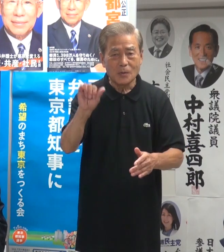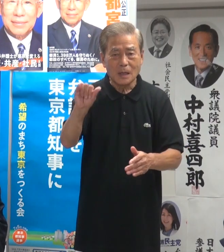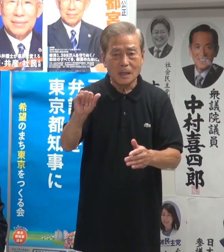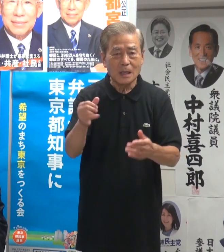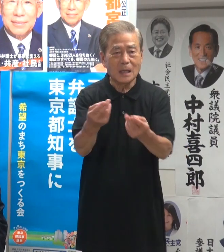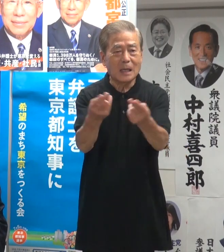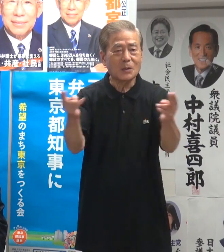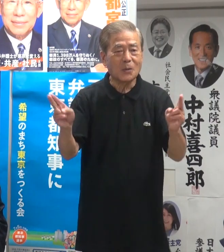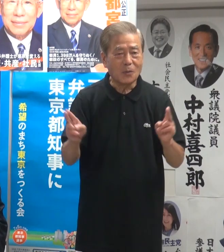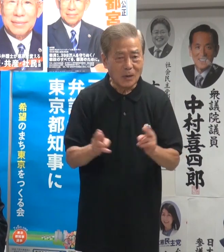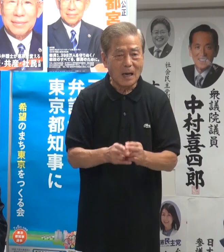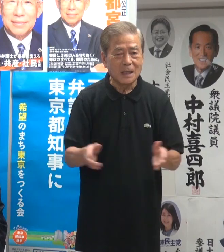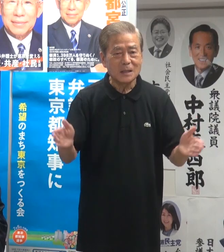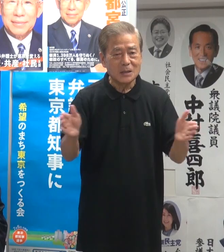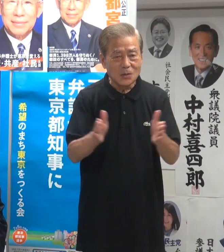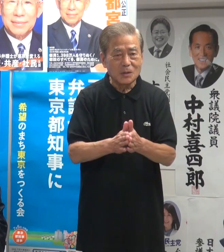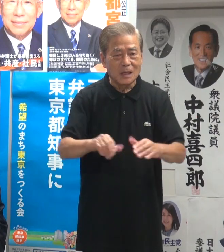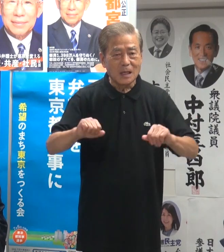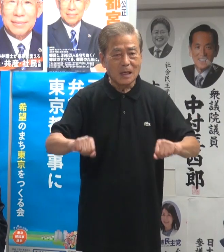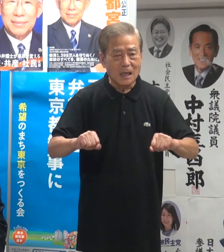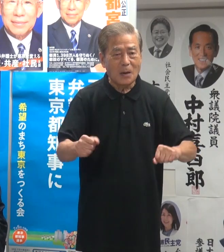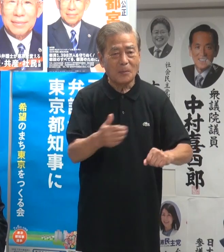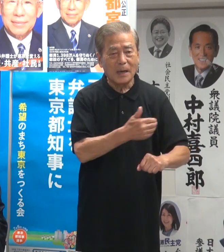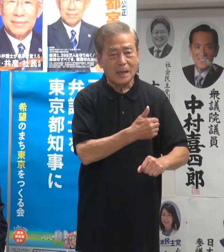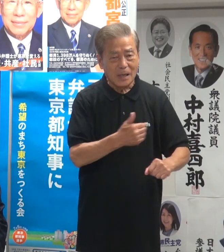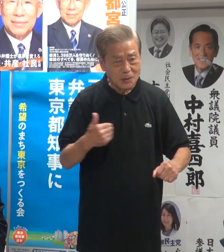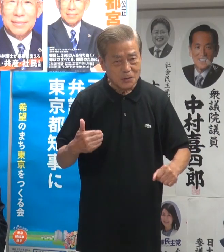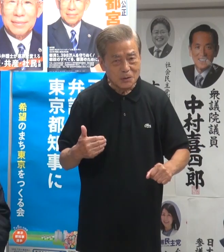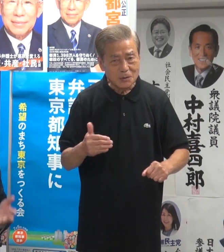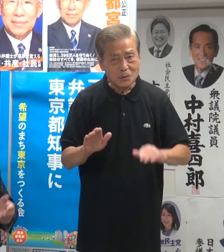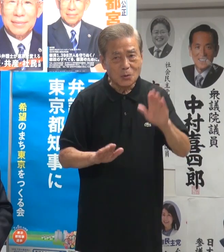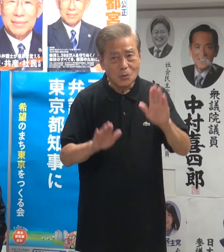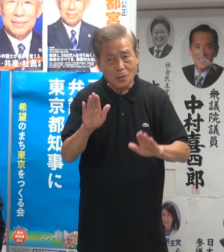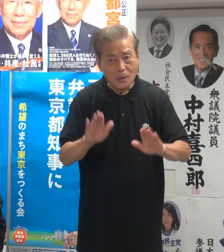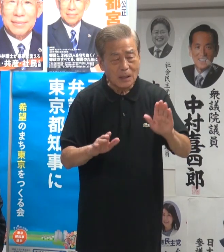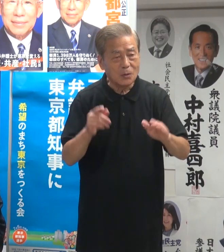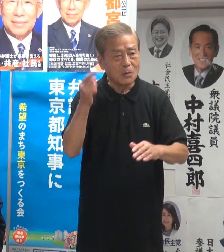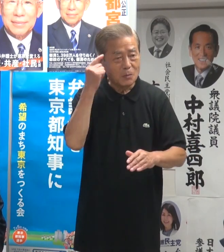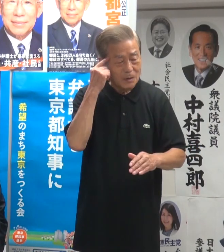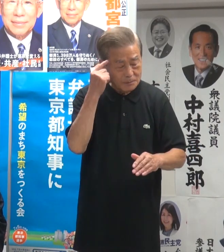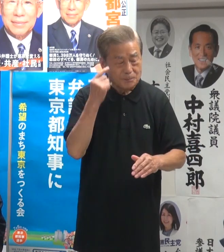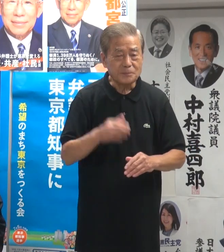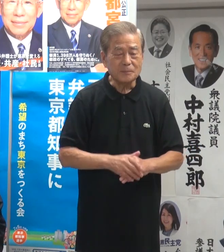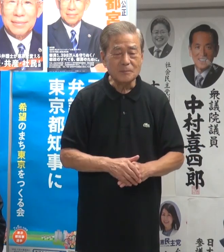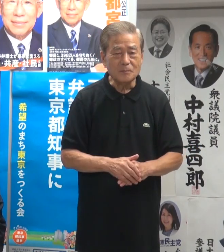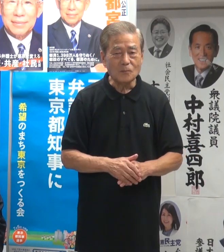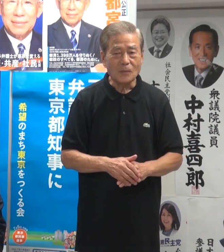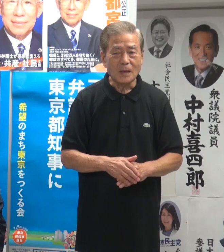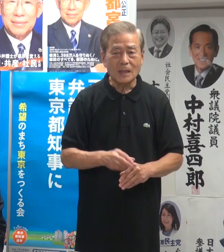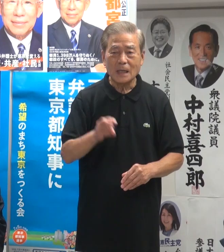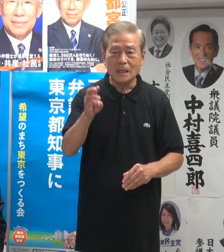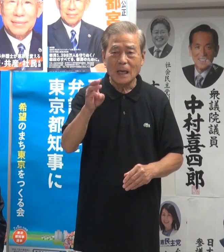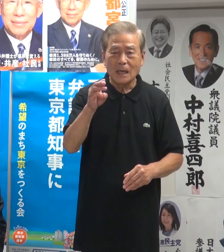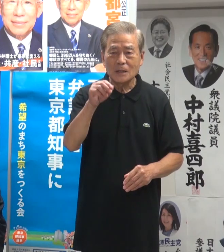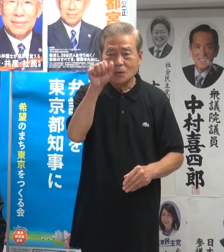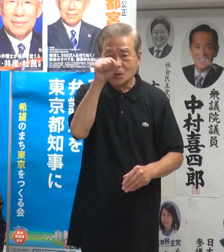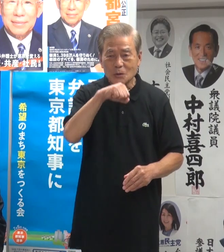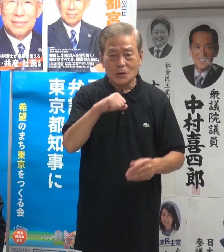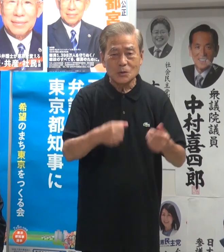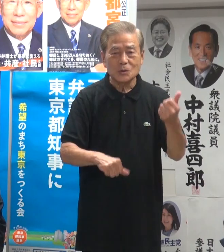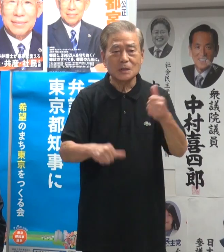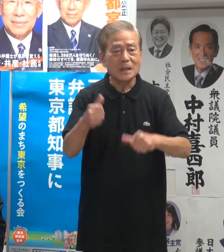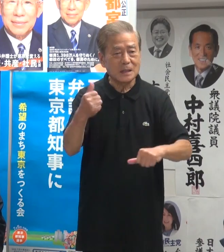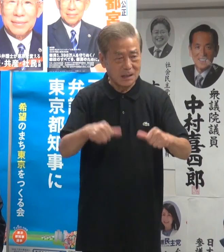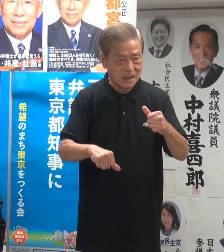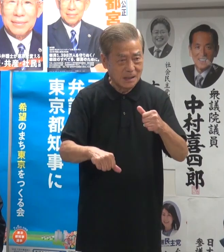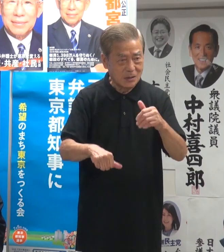さらに進んだんじゃないかと 思いますということで、先ほど衆議院選挙につながるような運動に